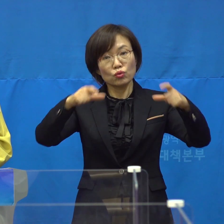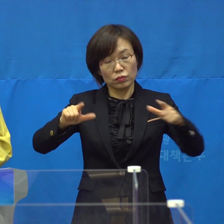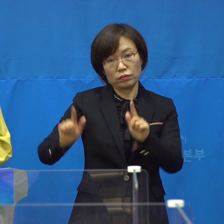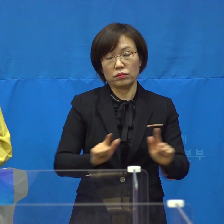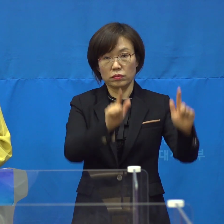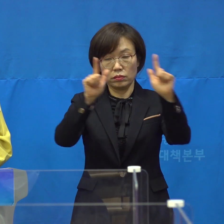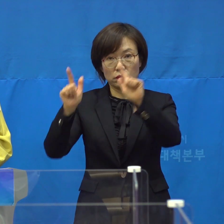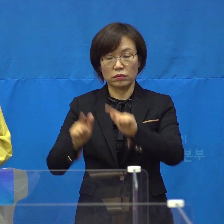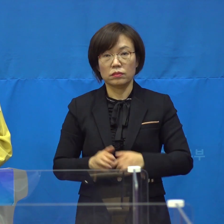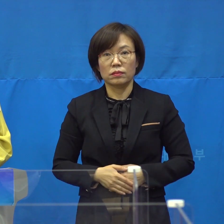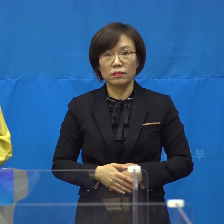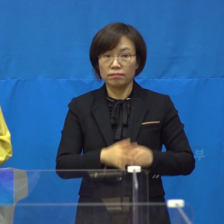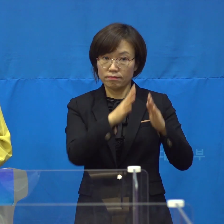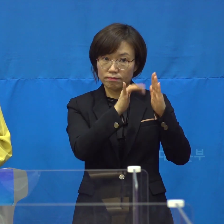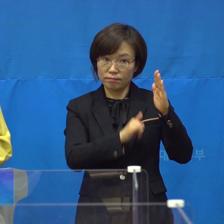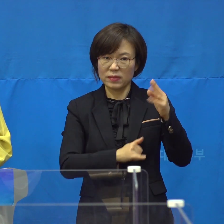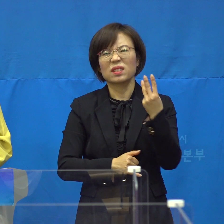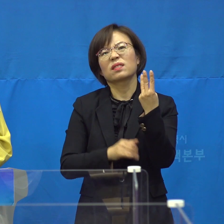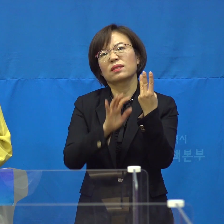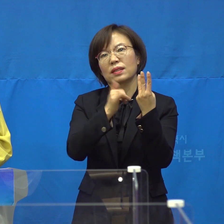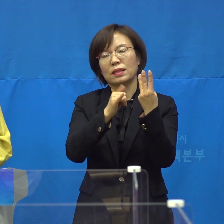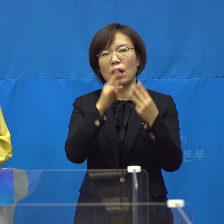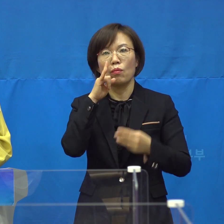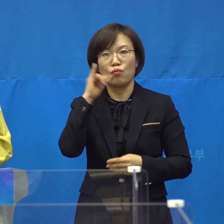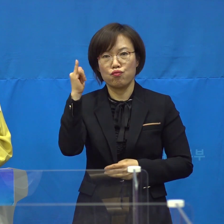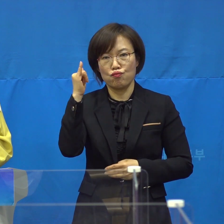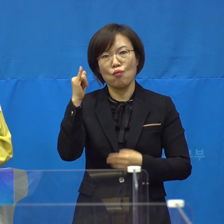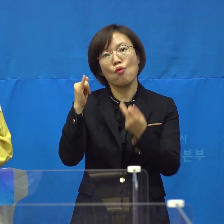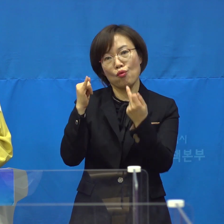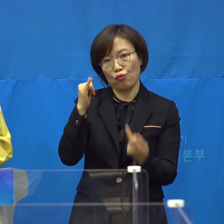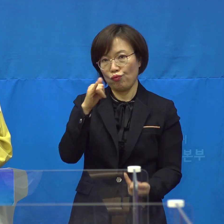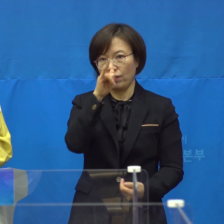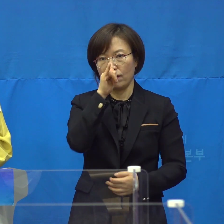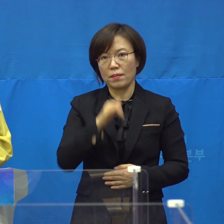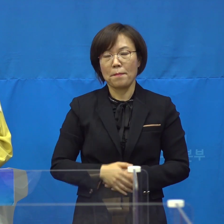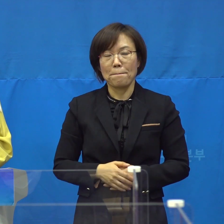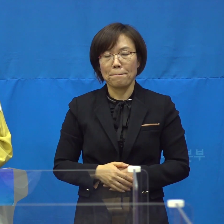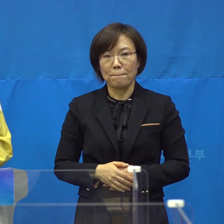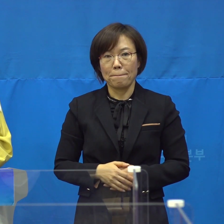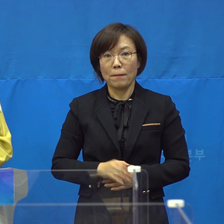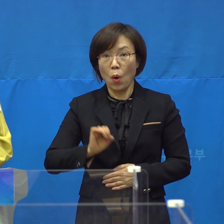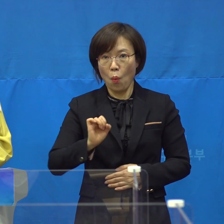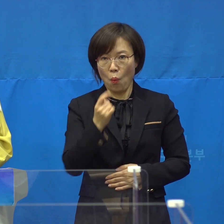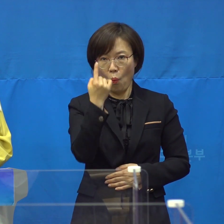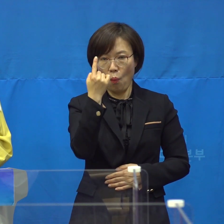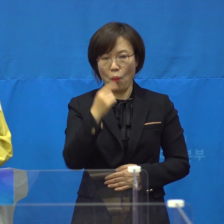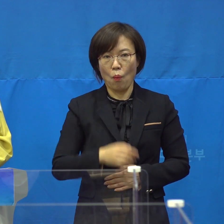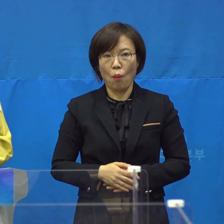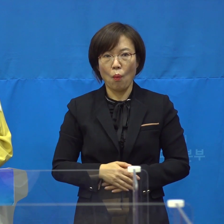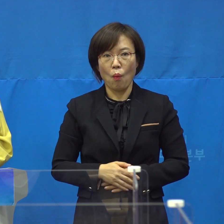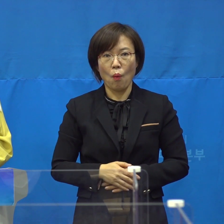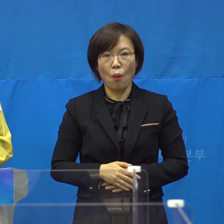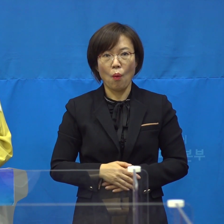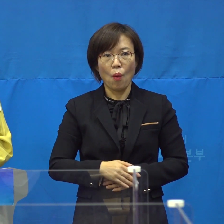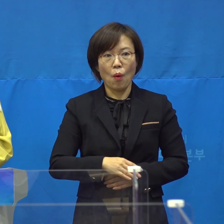거주자입니다. 가족은 3명으로 부모와 동생이 있습니다. 발생 경위는